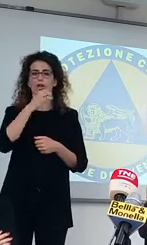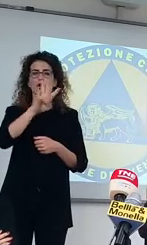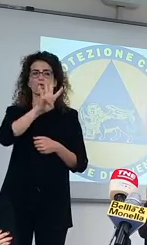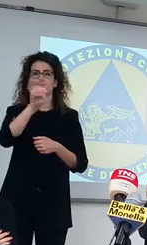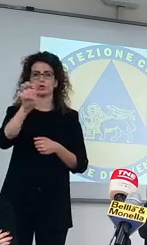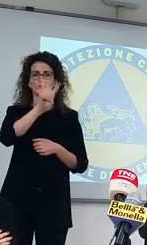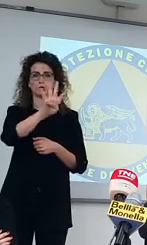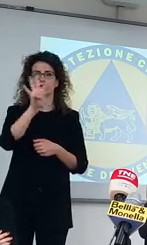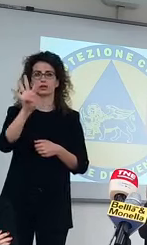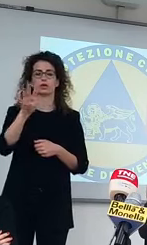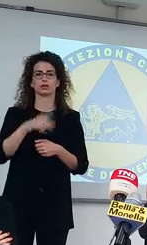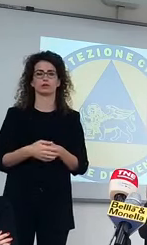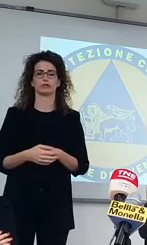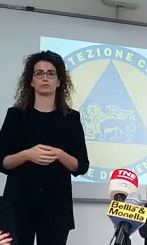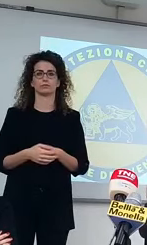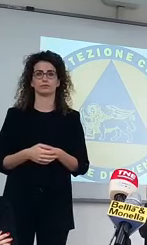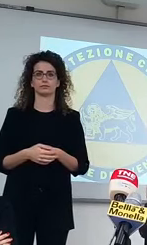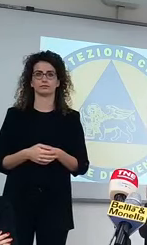444.